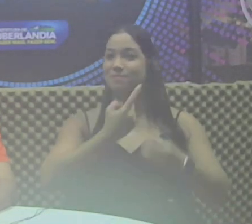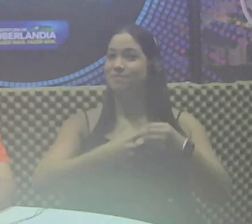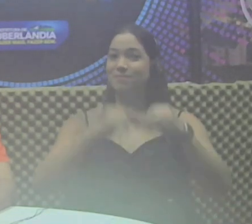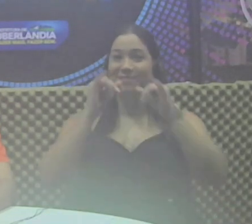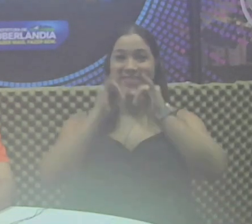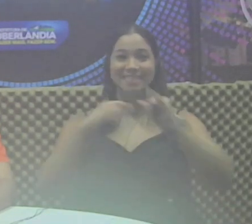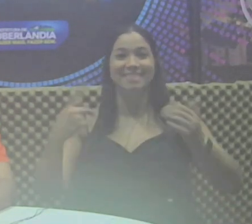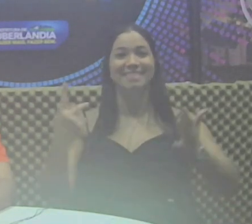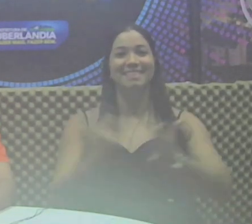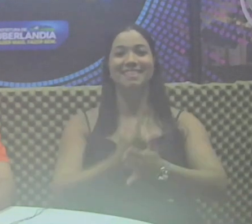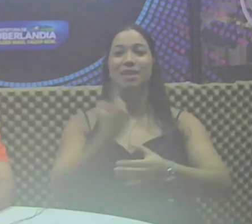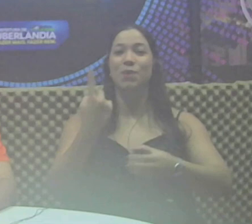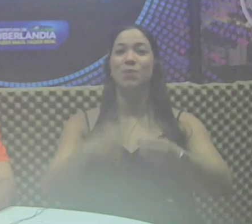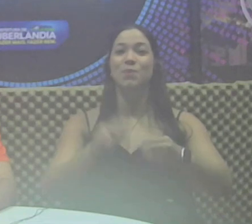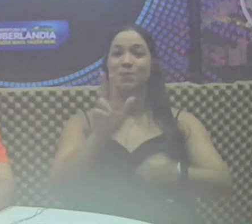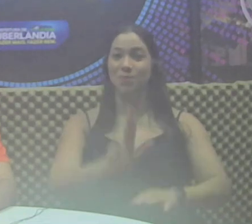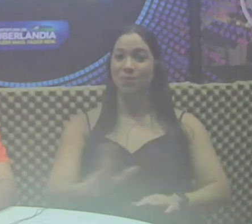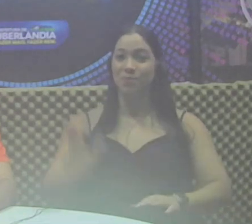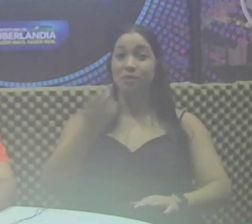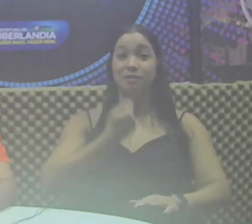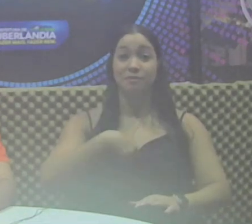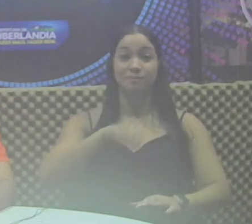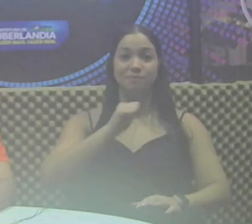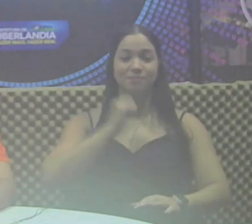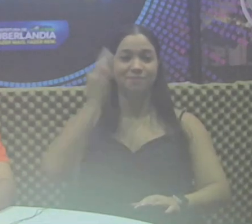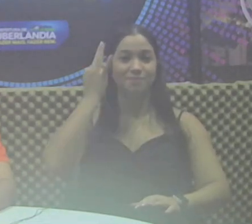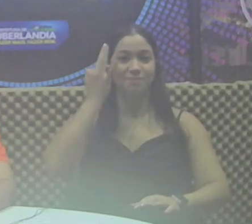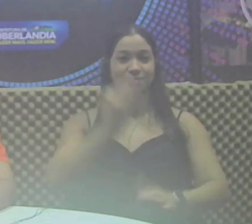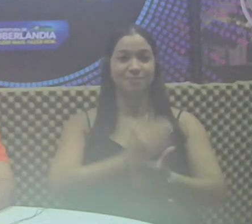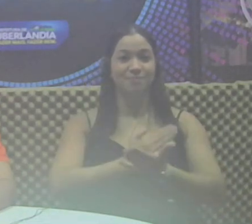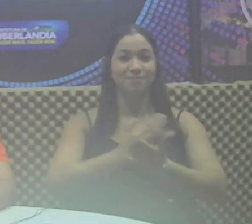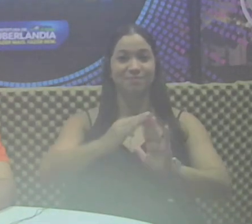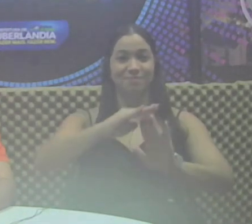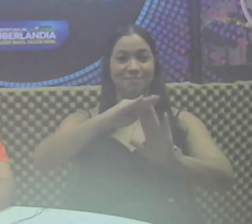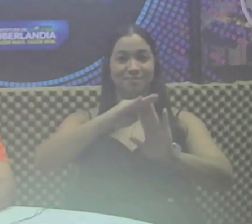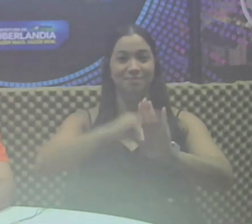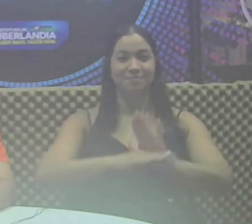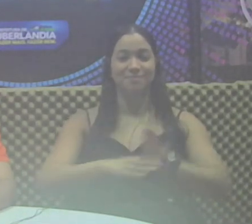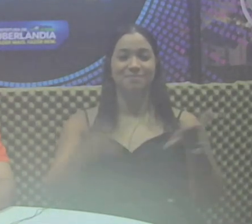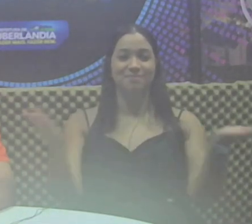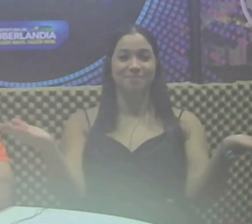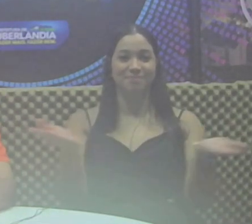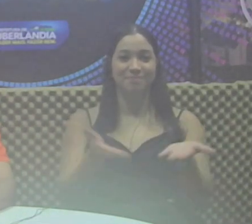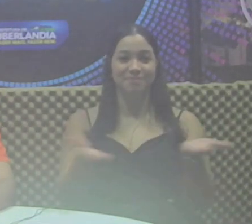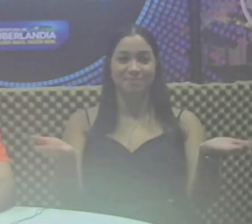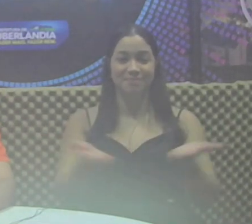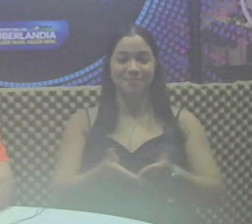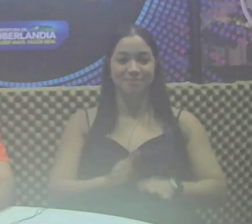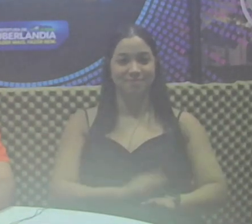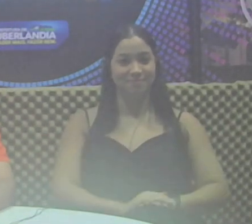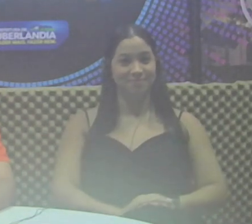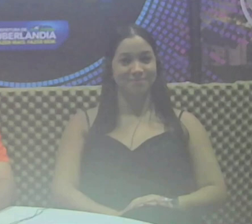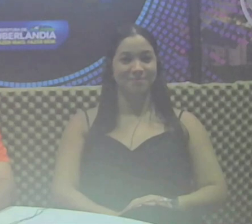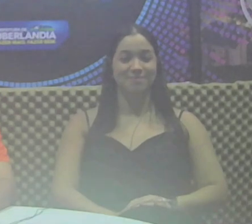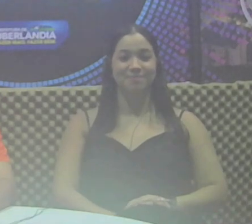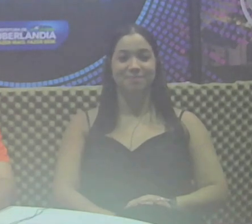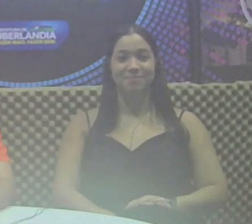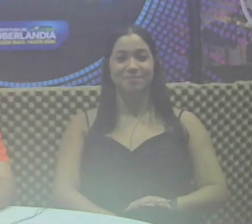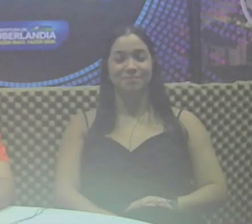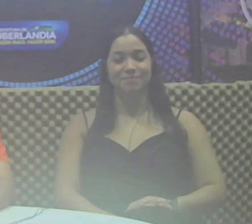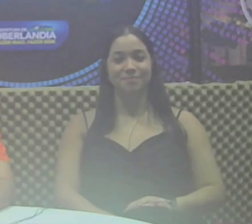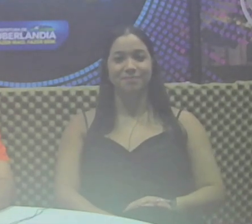fato acontece em Uberlândia. Eu sou o Fernando Cássio e começamos com os destaques da edição de hoje.